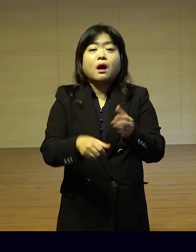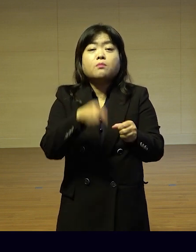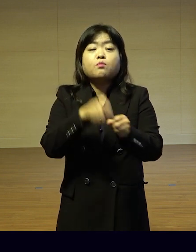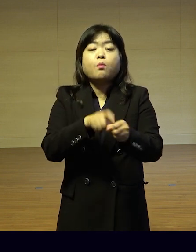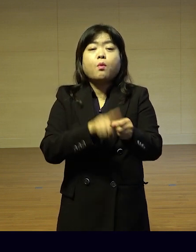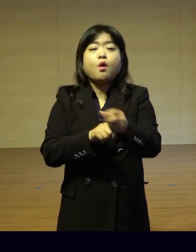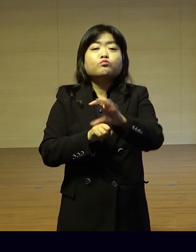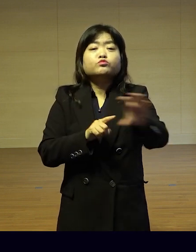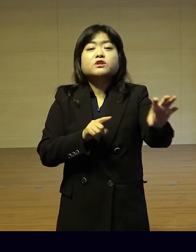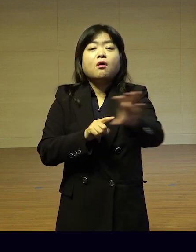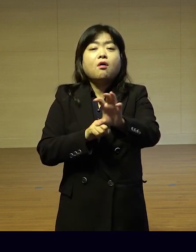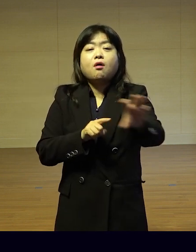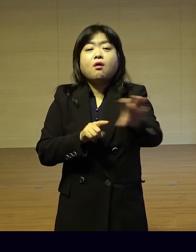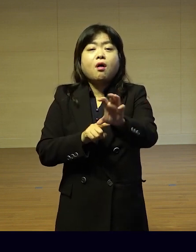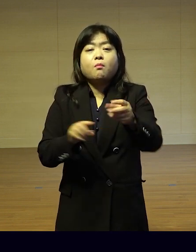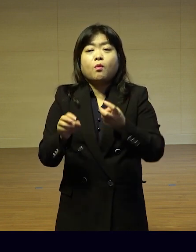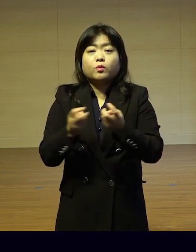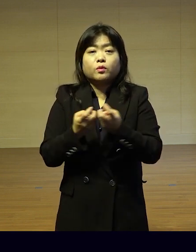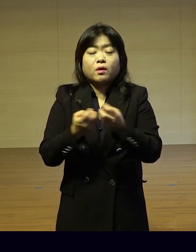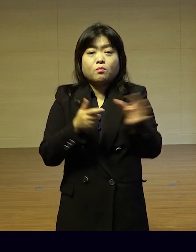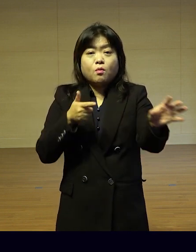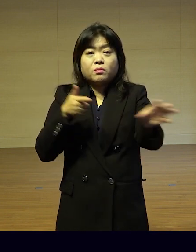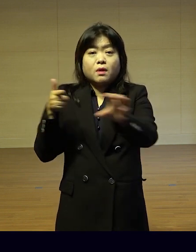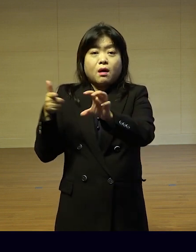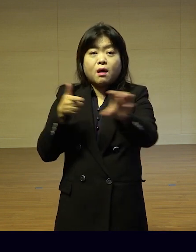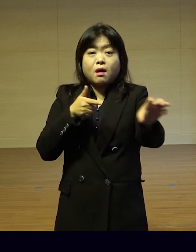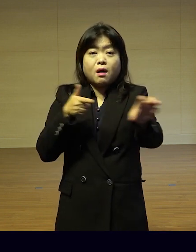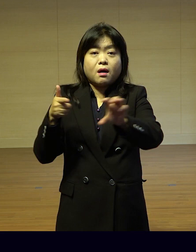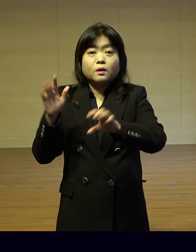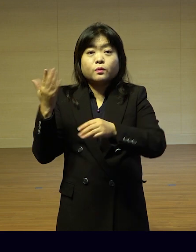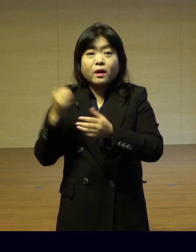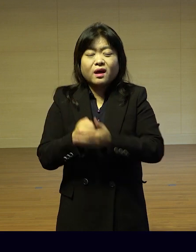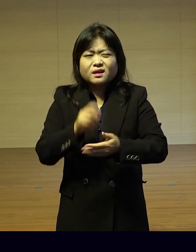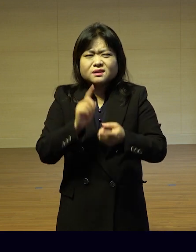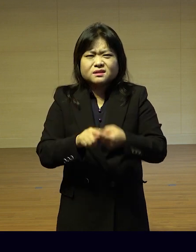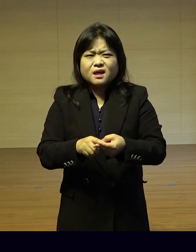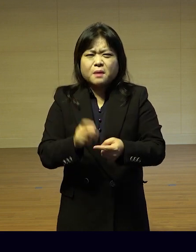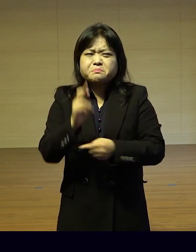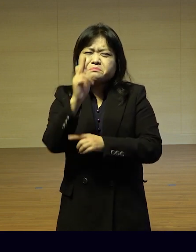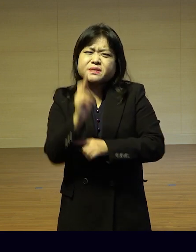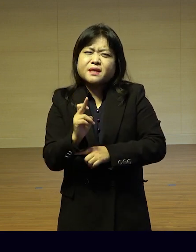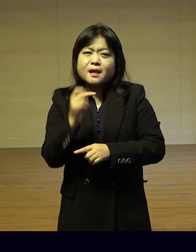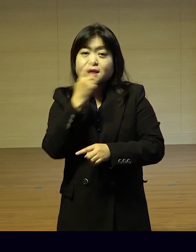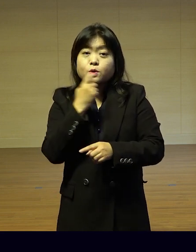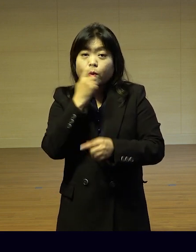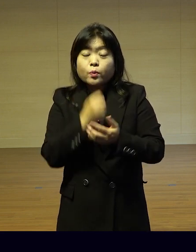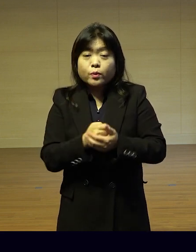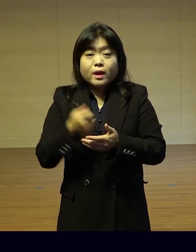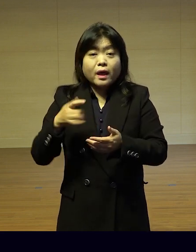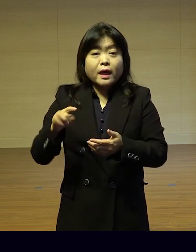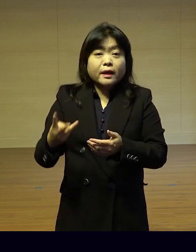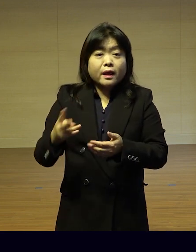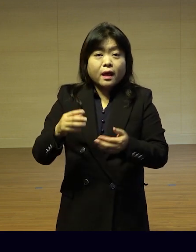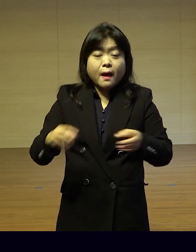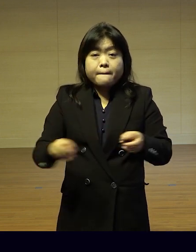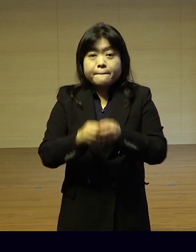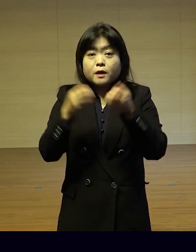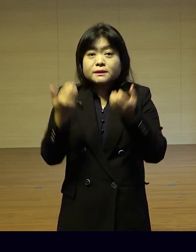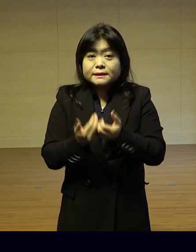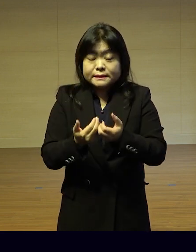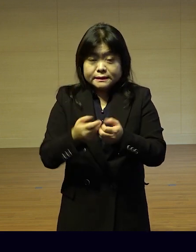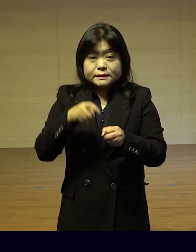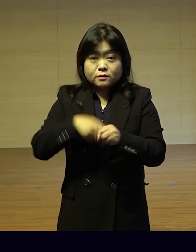목표물이 움직인다 그러면 목표물을 따라가야 되죠. 그것이 바로 미사일 이론인데 헤겔의 변증적인 사회도